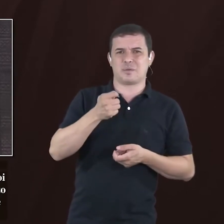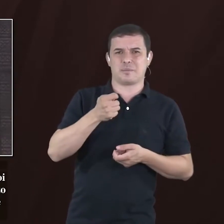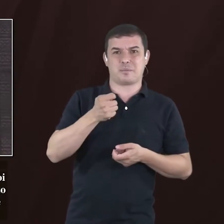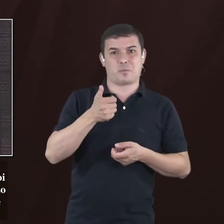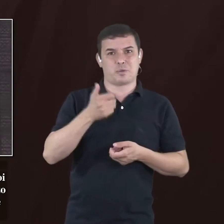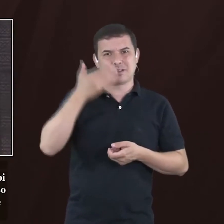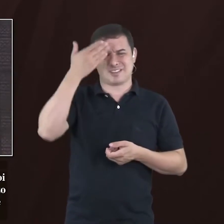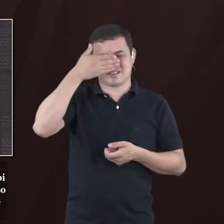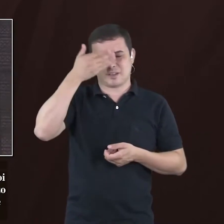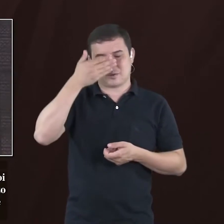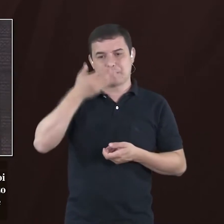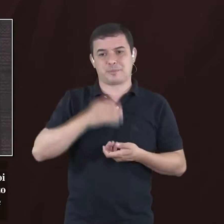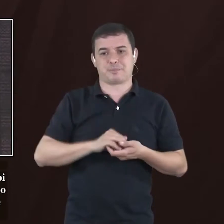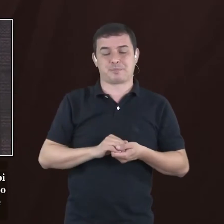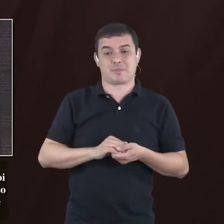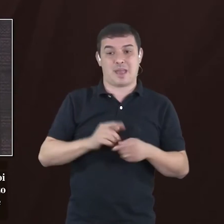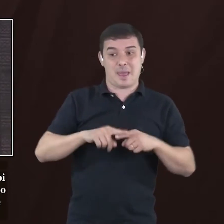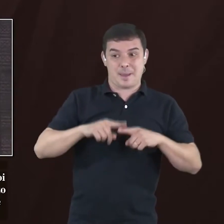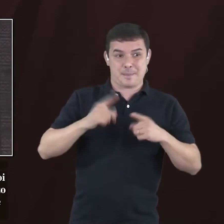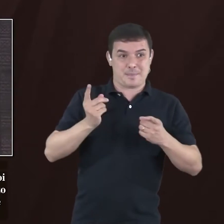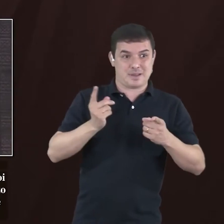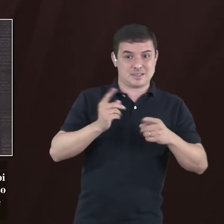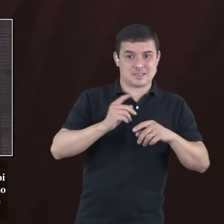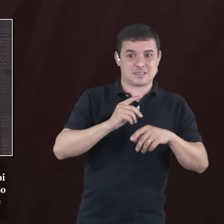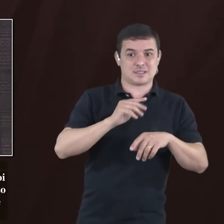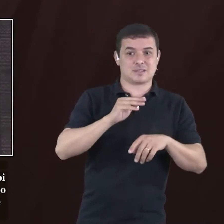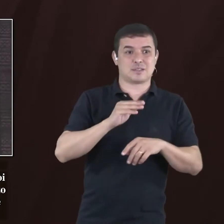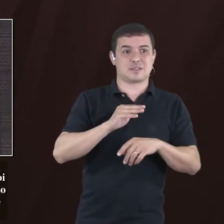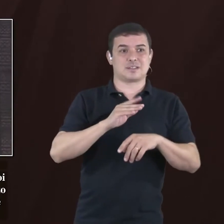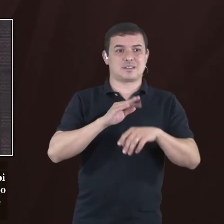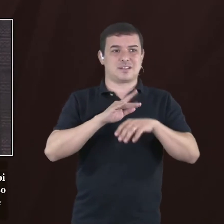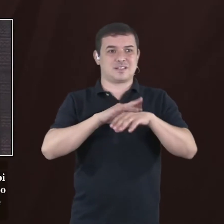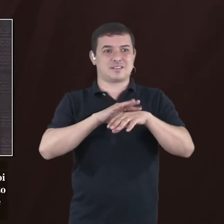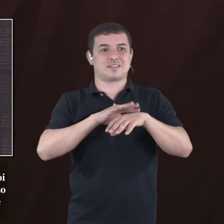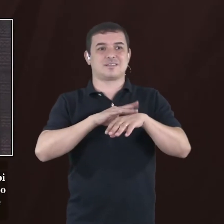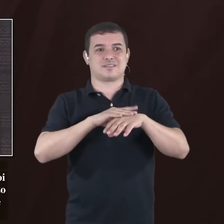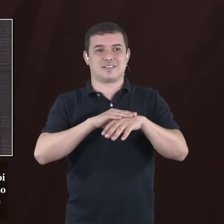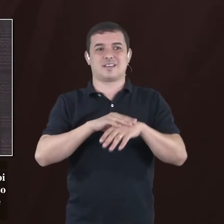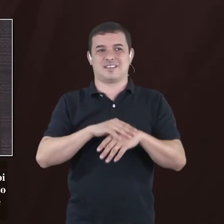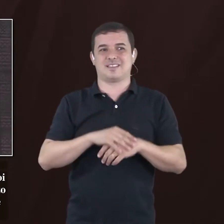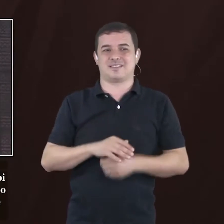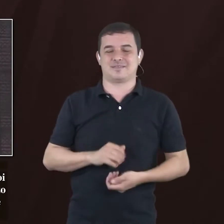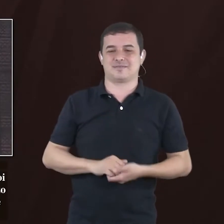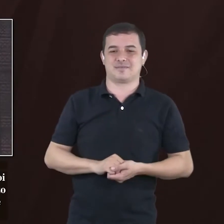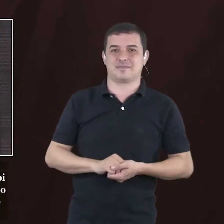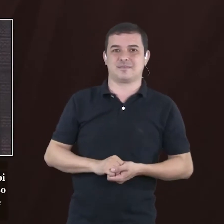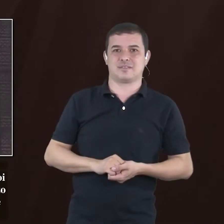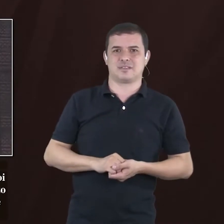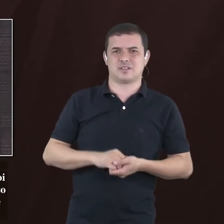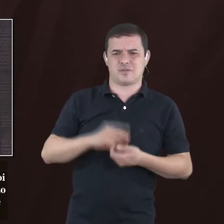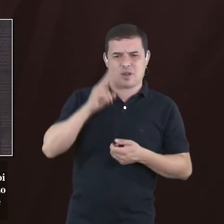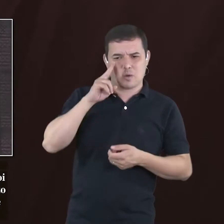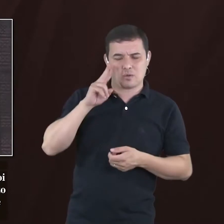mas os gálatas não levaram isso em consideração, não se sentiram, né,